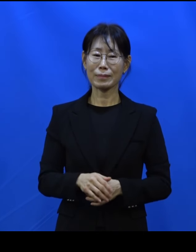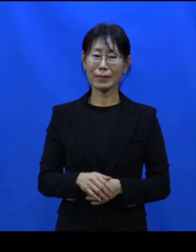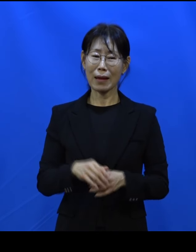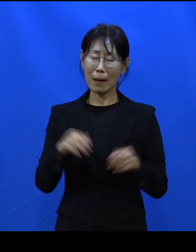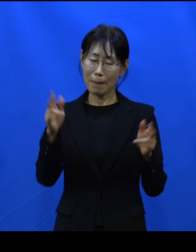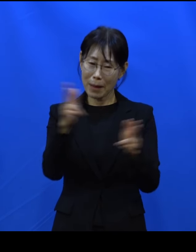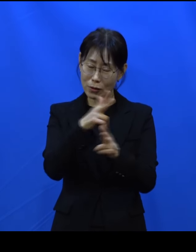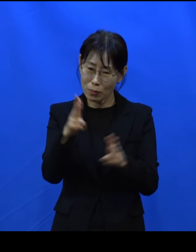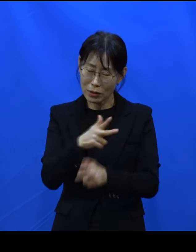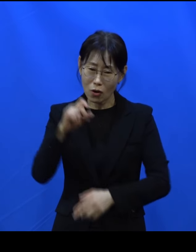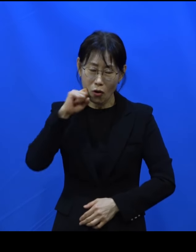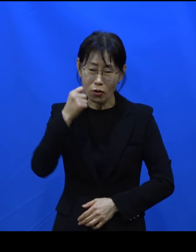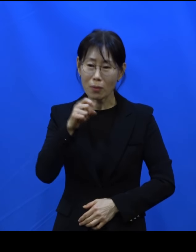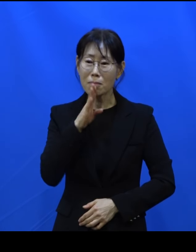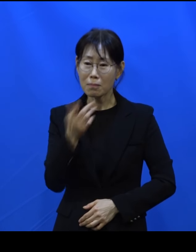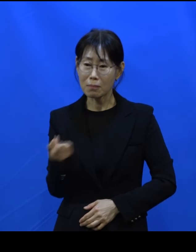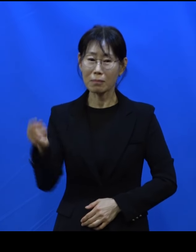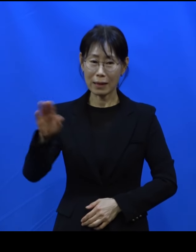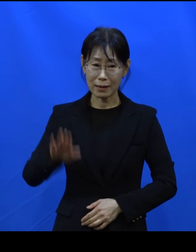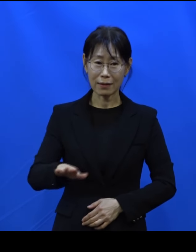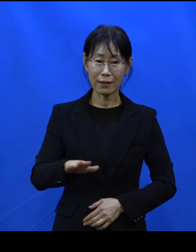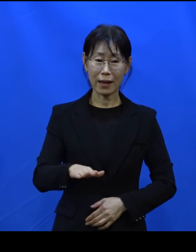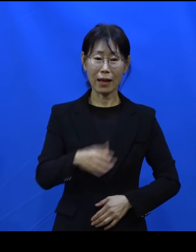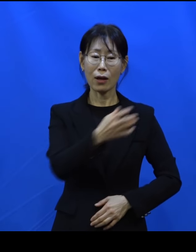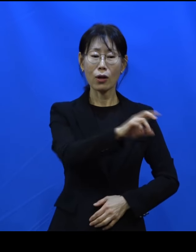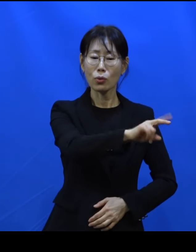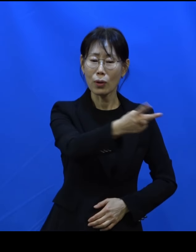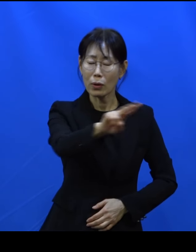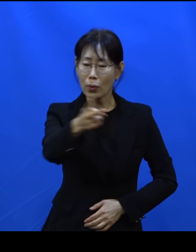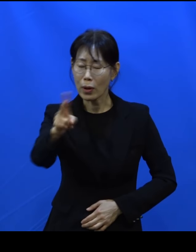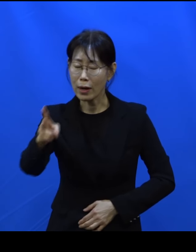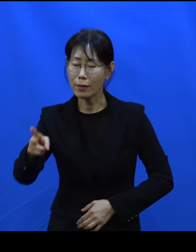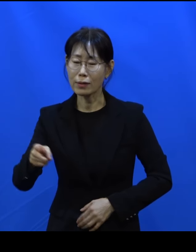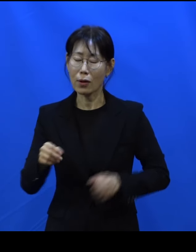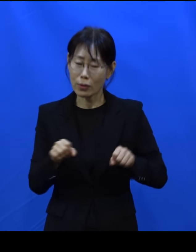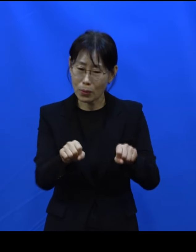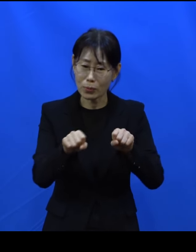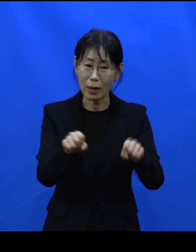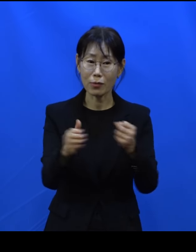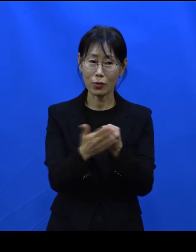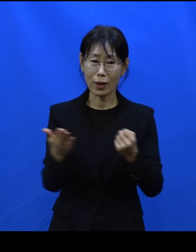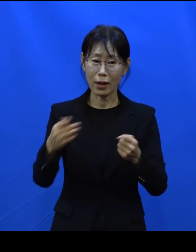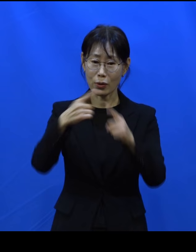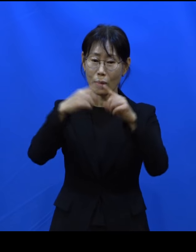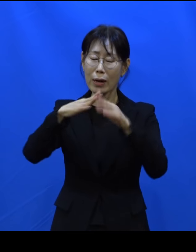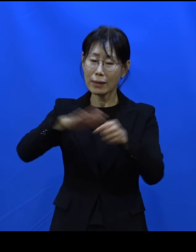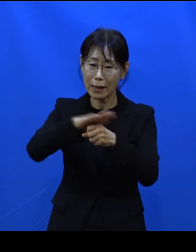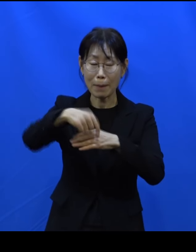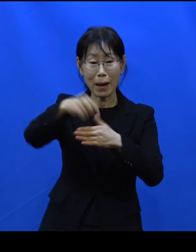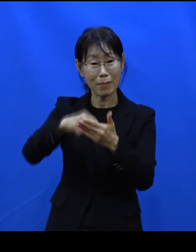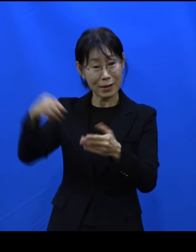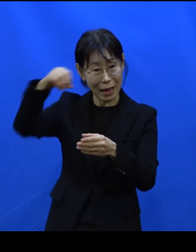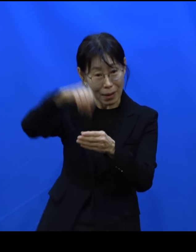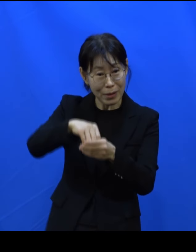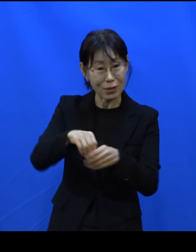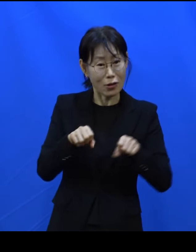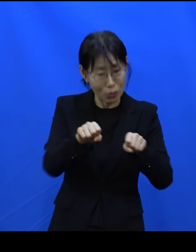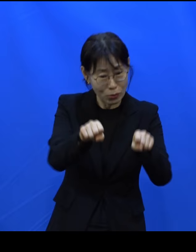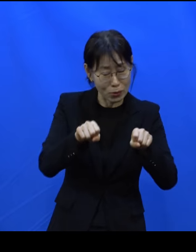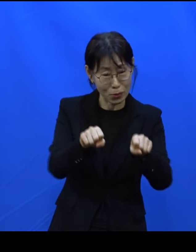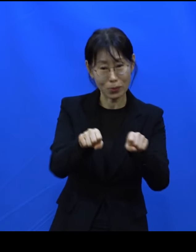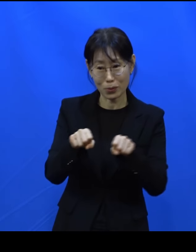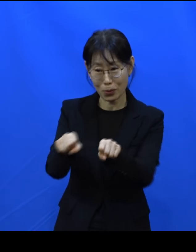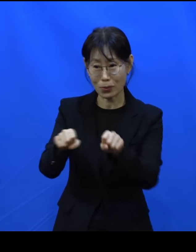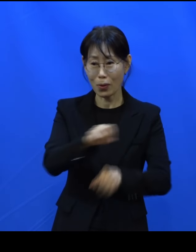하는 건 어렵지만 교구별로 돌아가서 하니까 토요일 날 와서 교회를 사랑하는 마음으로 그죠? 교구별로 모여가지고 막 닦는데